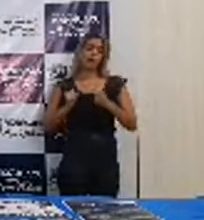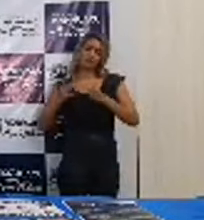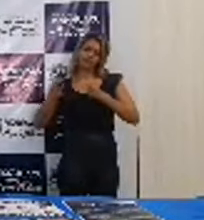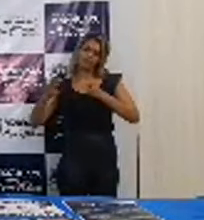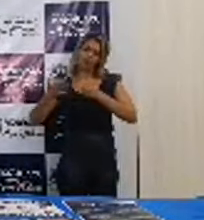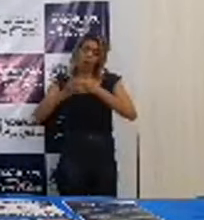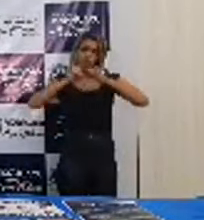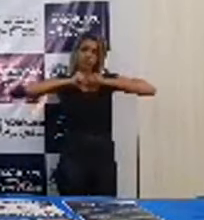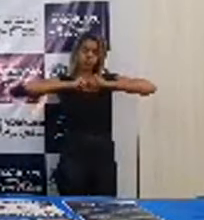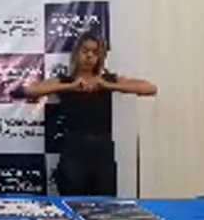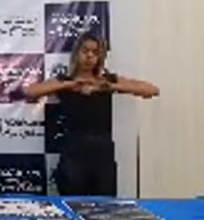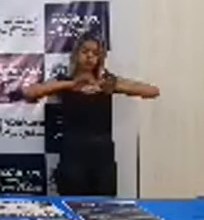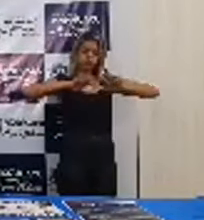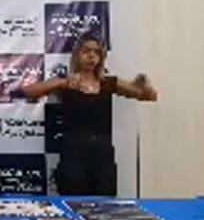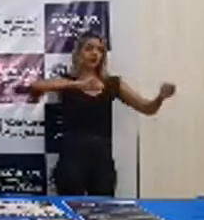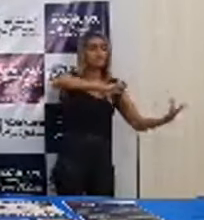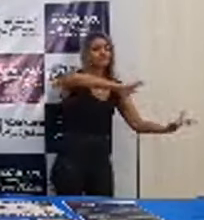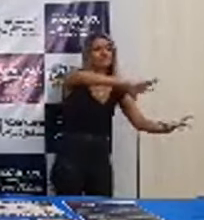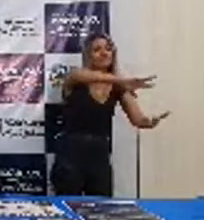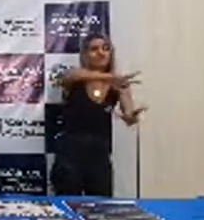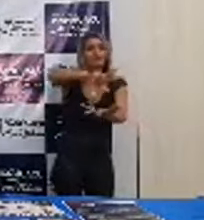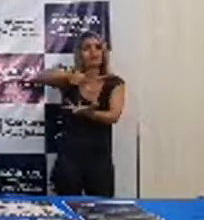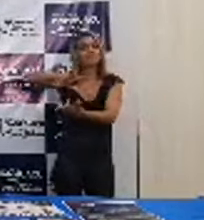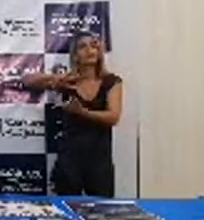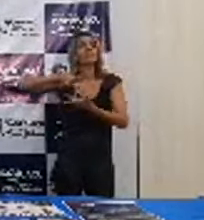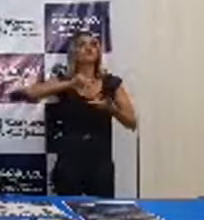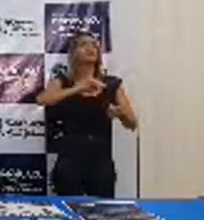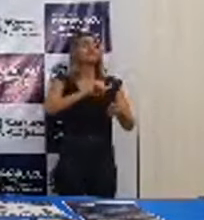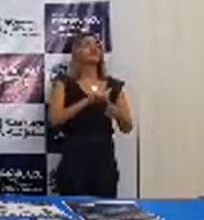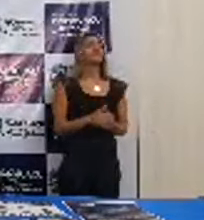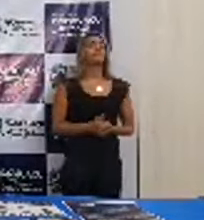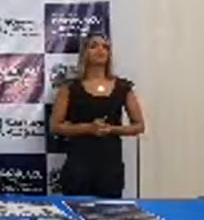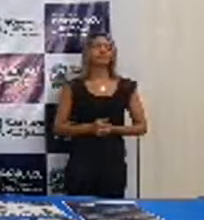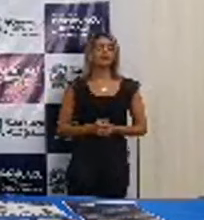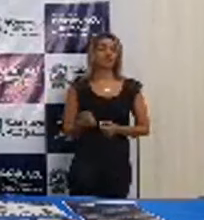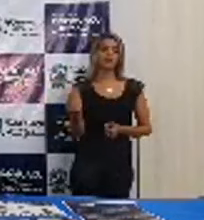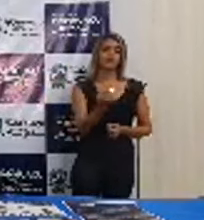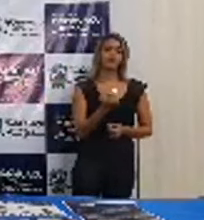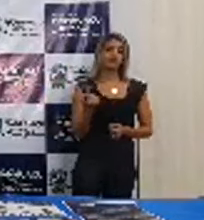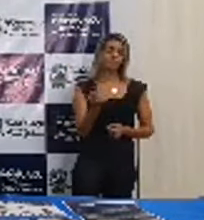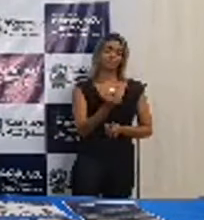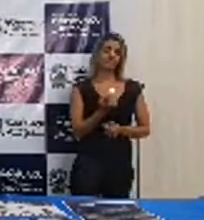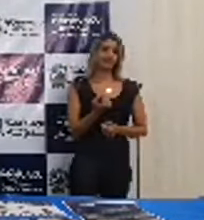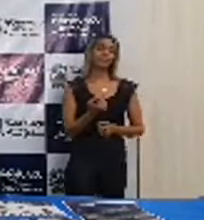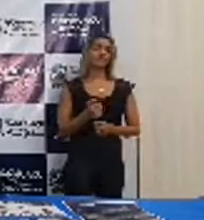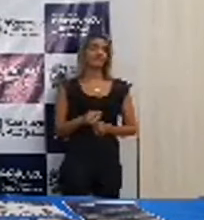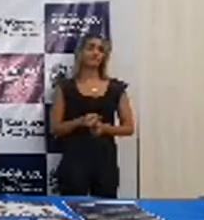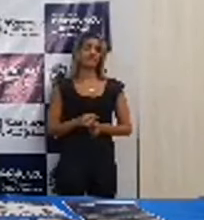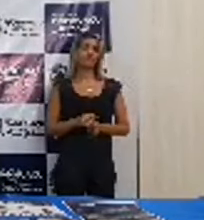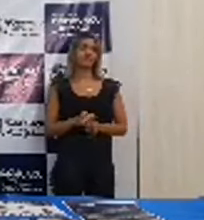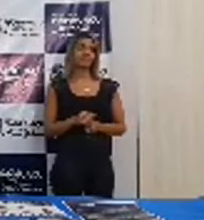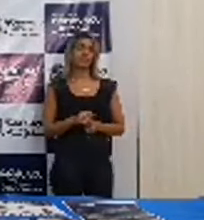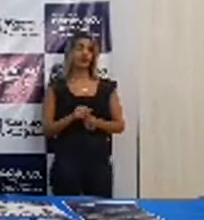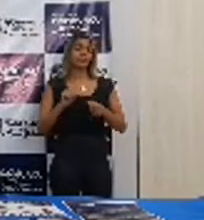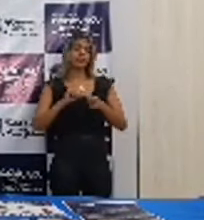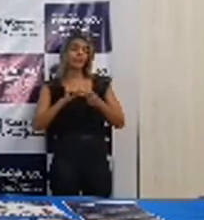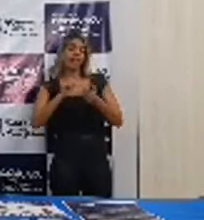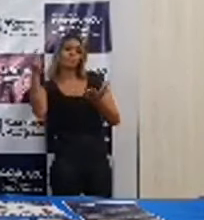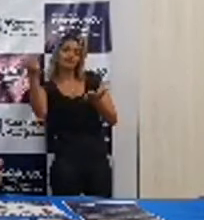mundial, ela afeta todos os locais. E não, nós estamos simplesmente regrando e fazendo acontecer as